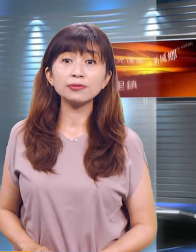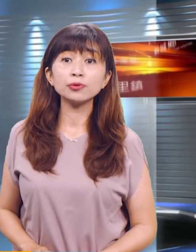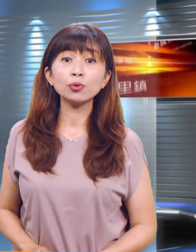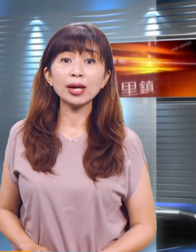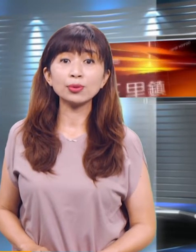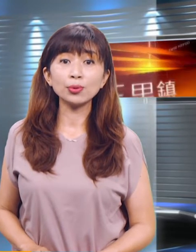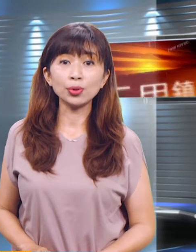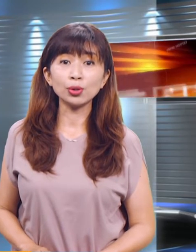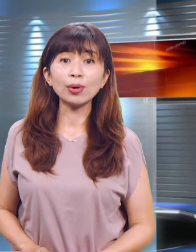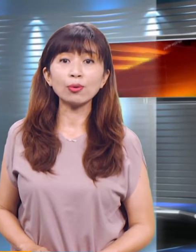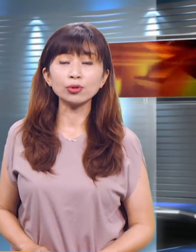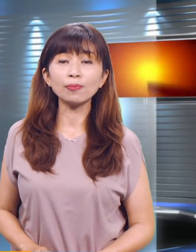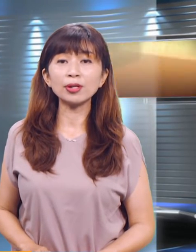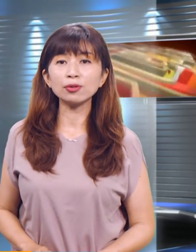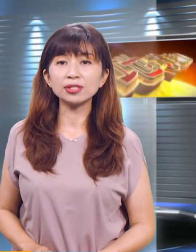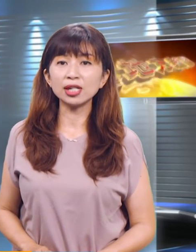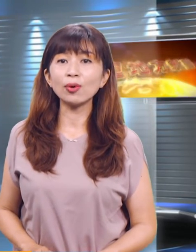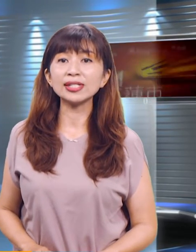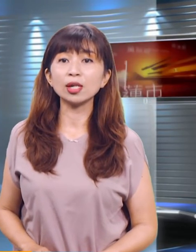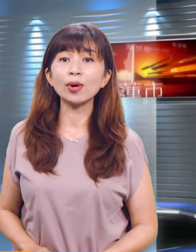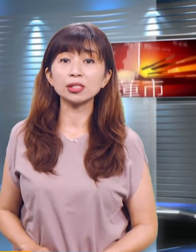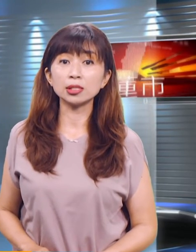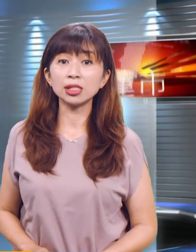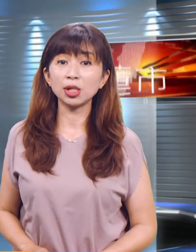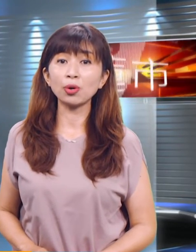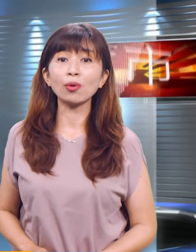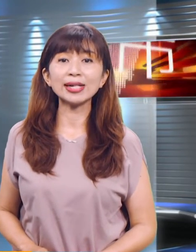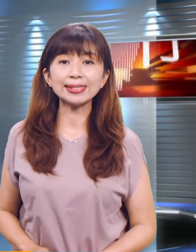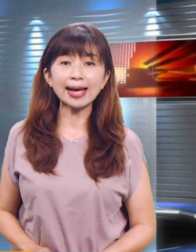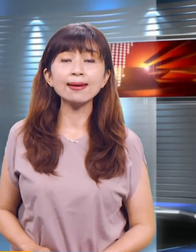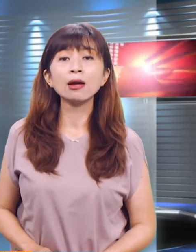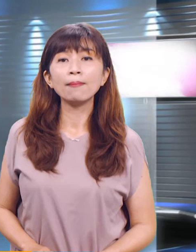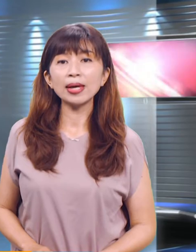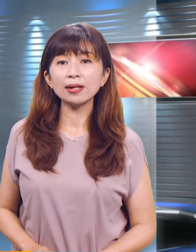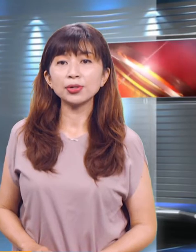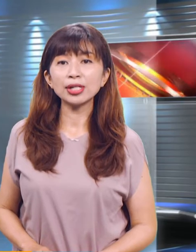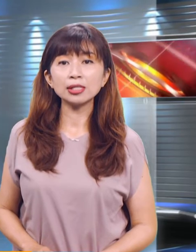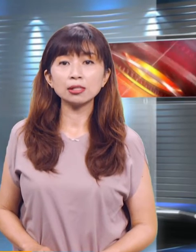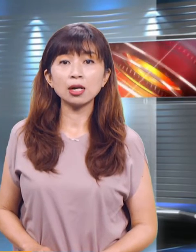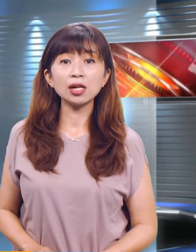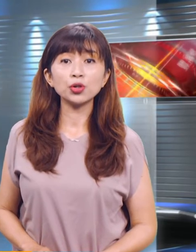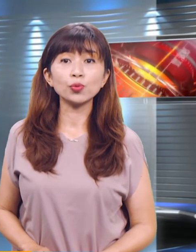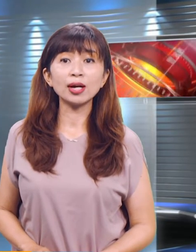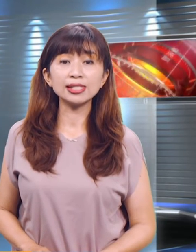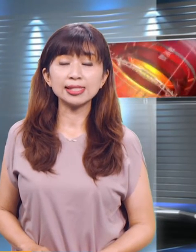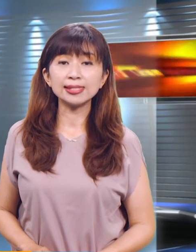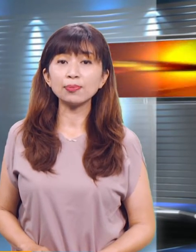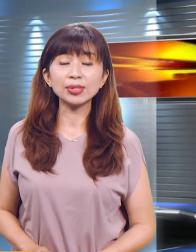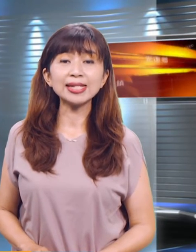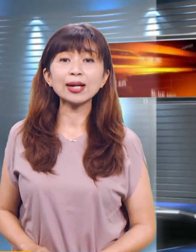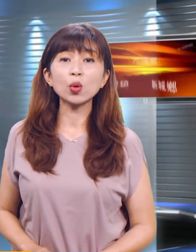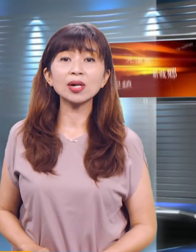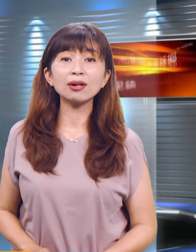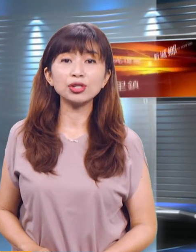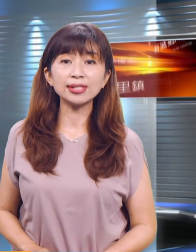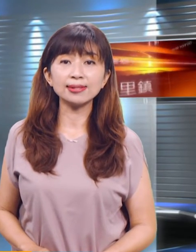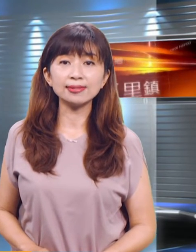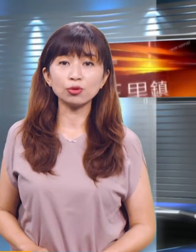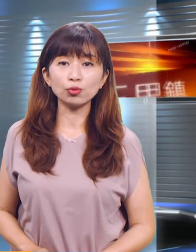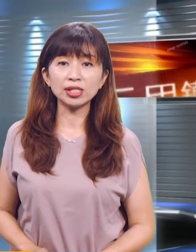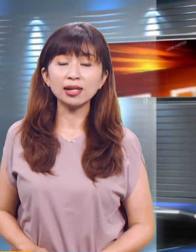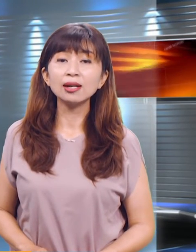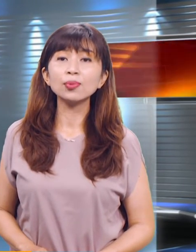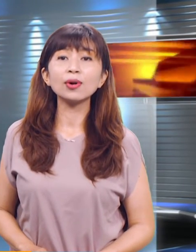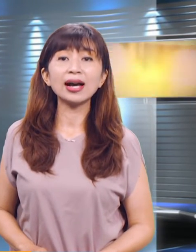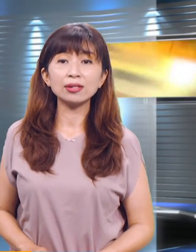曾经赴冠宇羽球馆活动民众，尽快前往慈济医院快筛，配合中央政策，25号起将不再公告确诊者